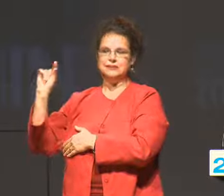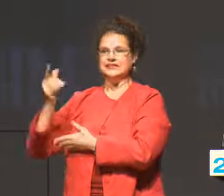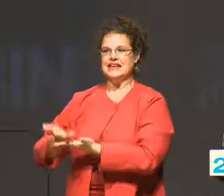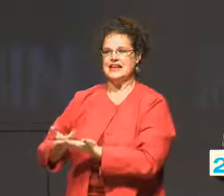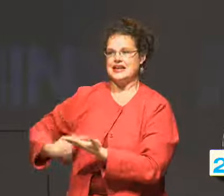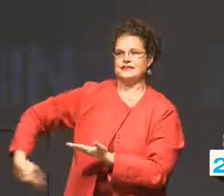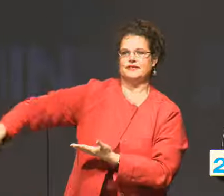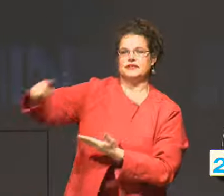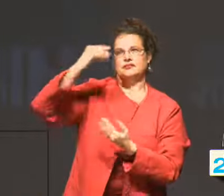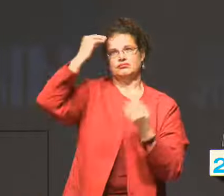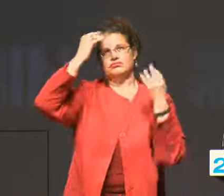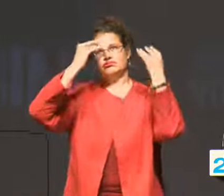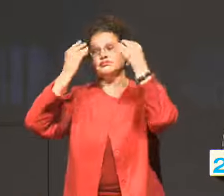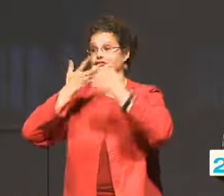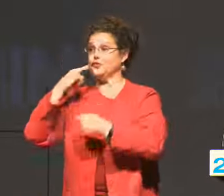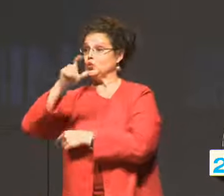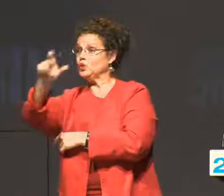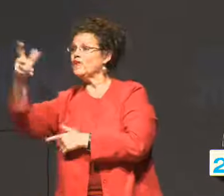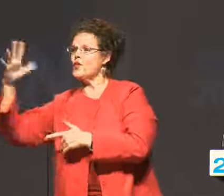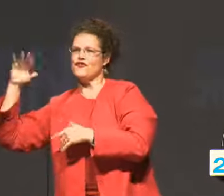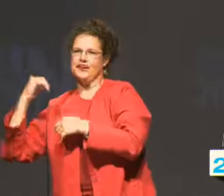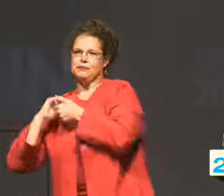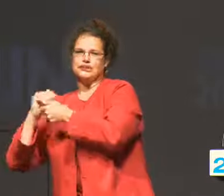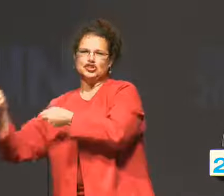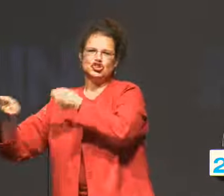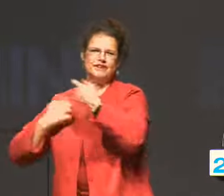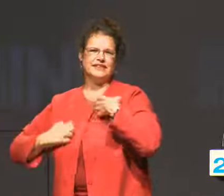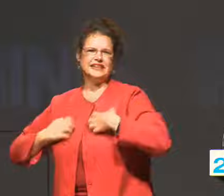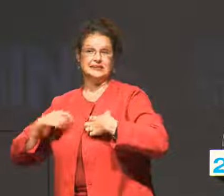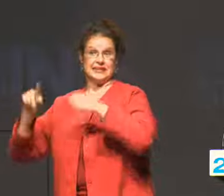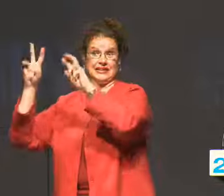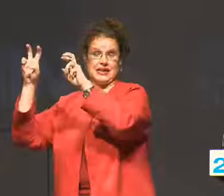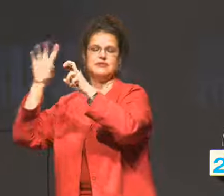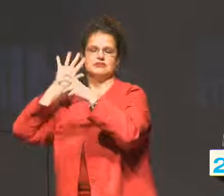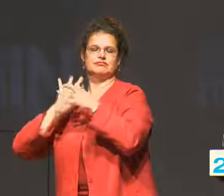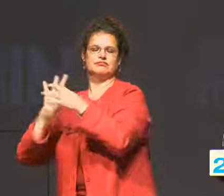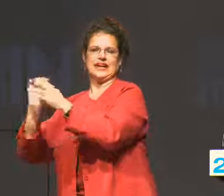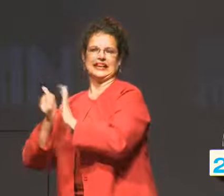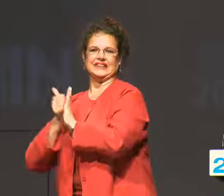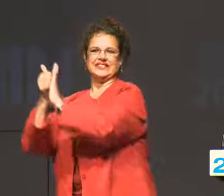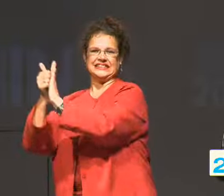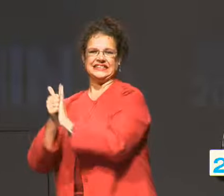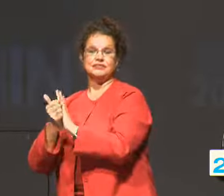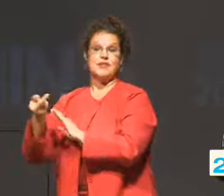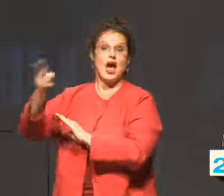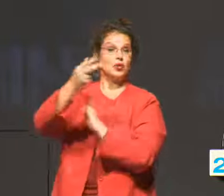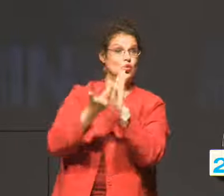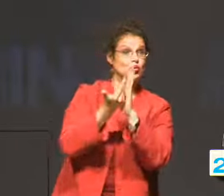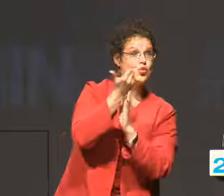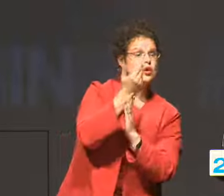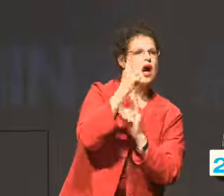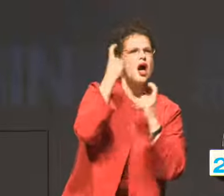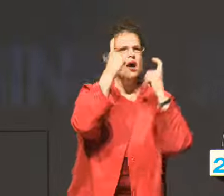sehr gerne mag. Das ist Wassily Kandinsky, und der soll jetzt uns auch ein Stück weit mit seinen